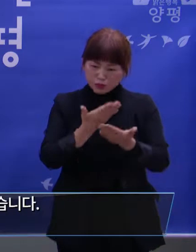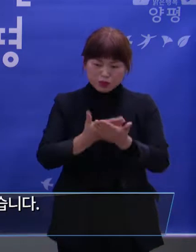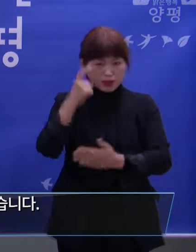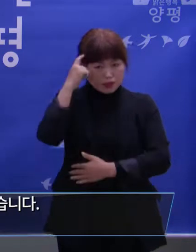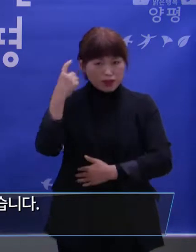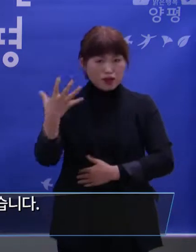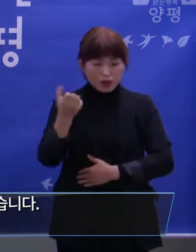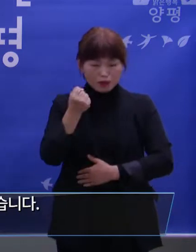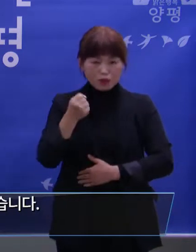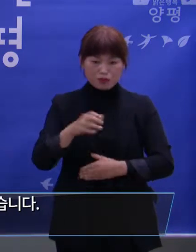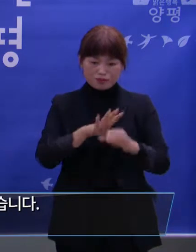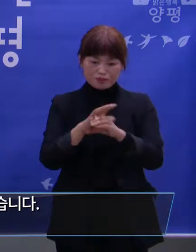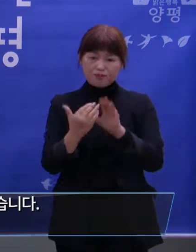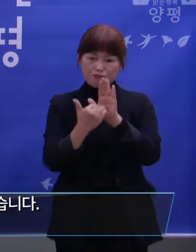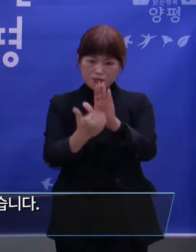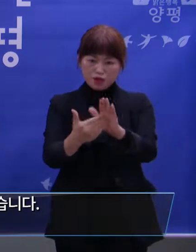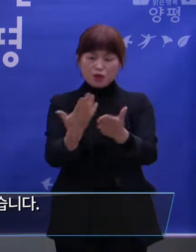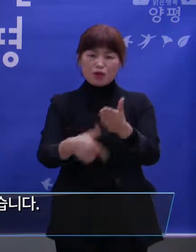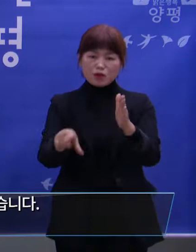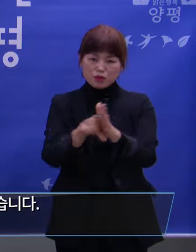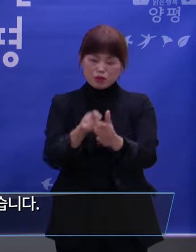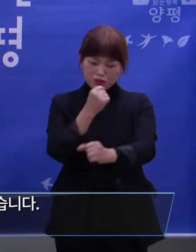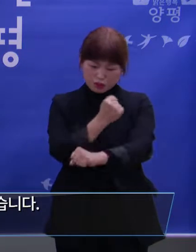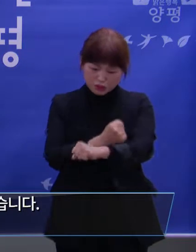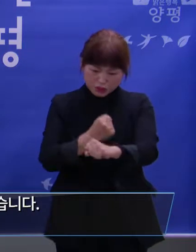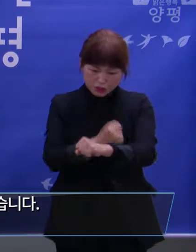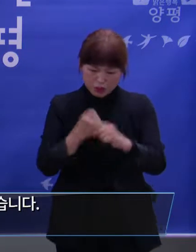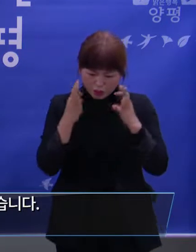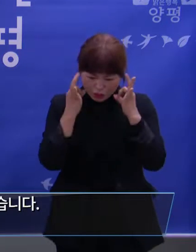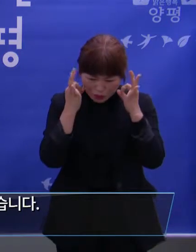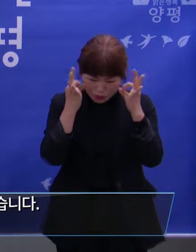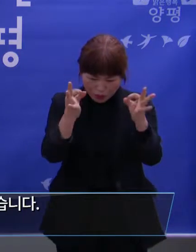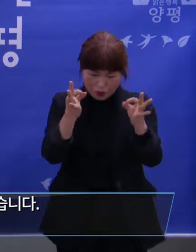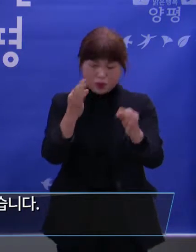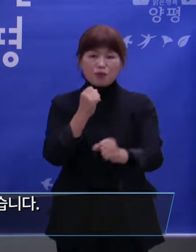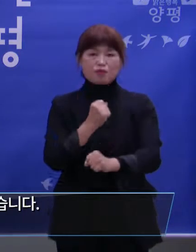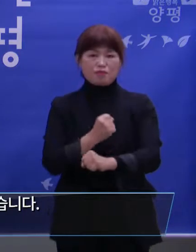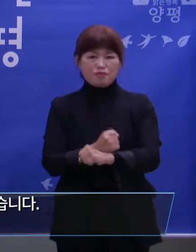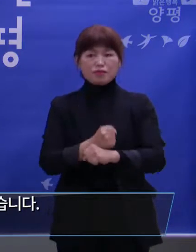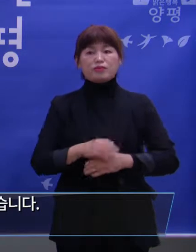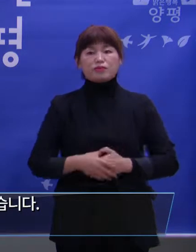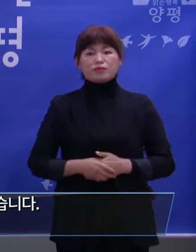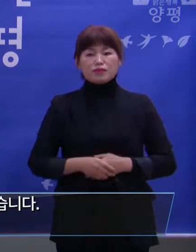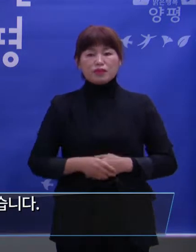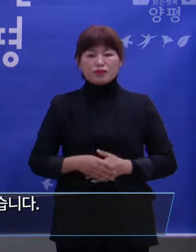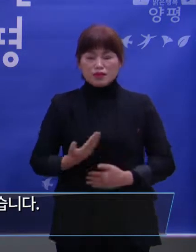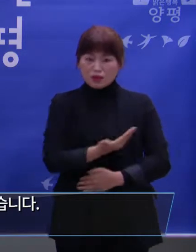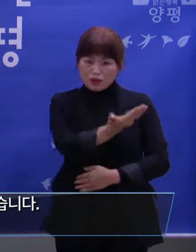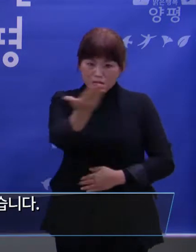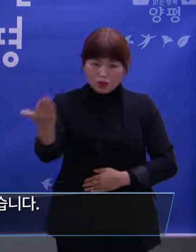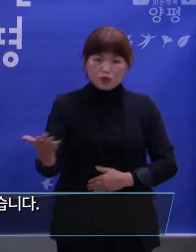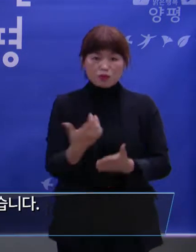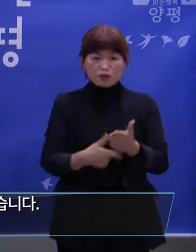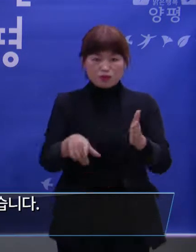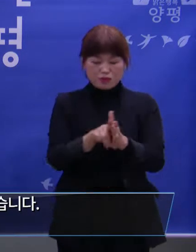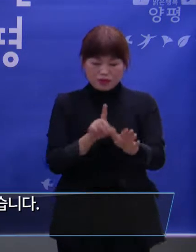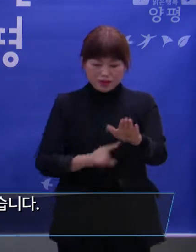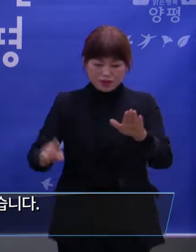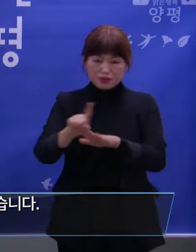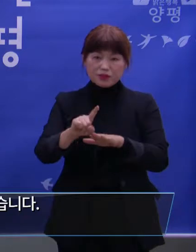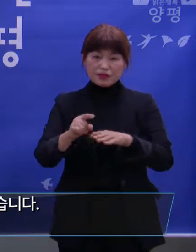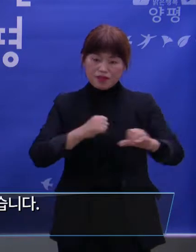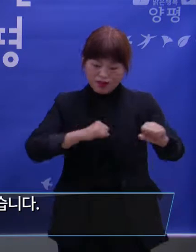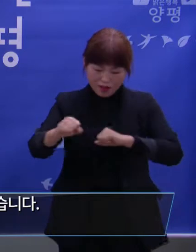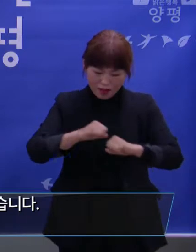극복에 최선을 다하겠습니다. 늘 국민을 앞에 두고 일하겠습니다.